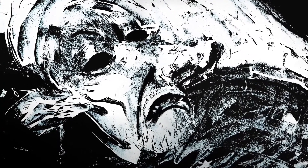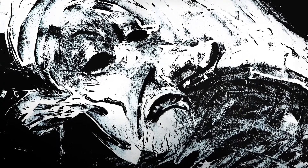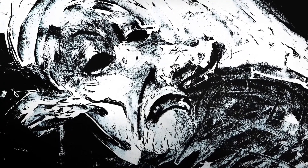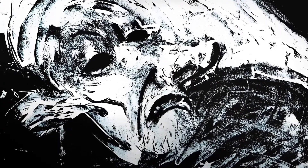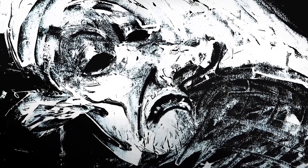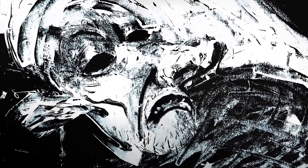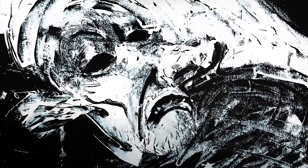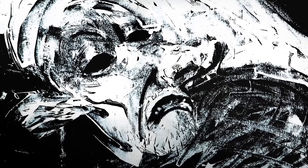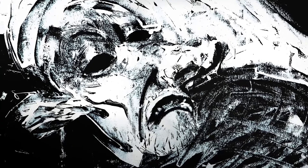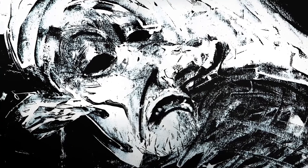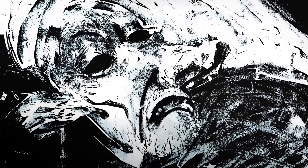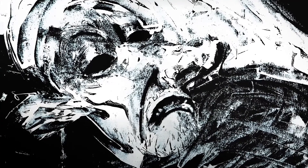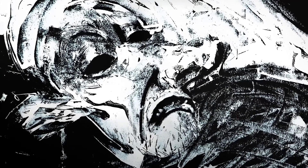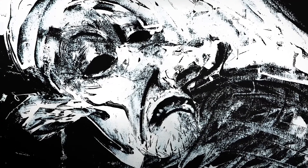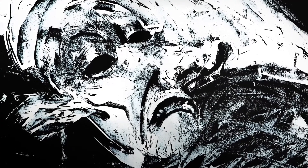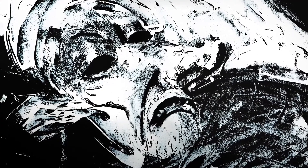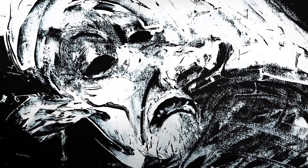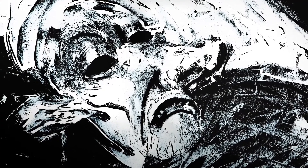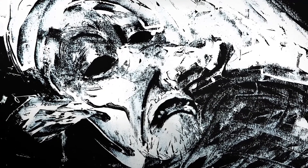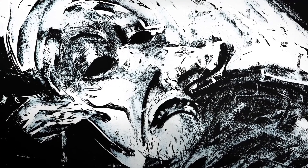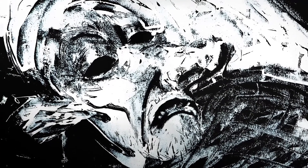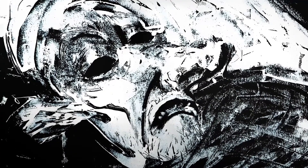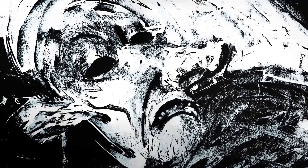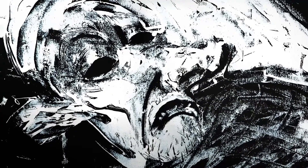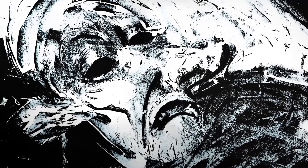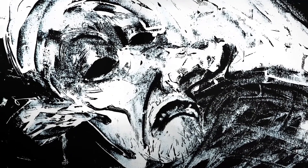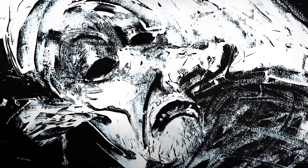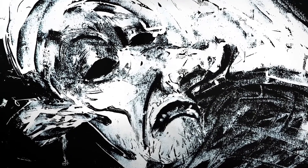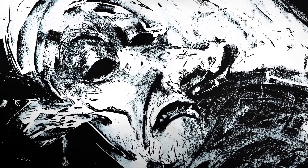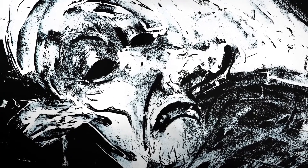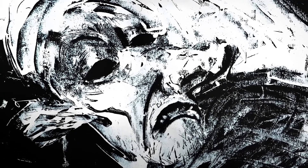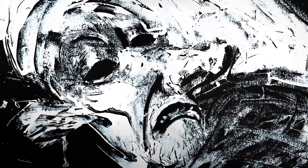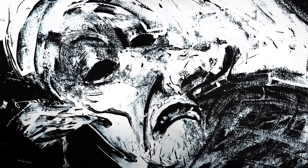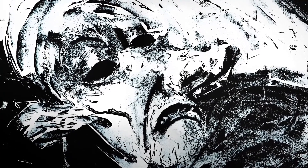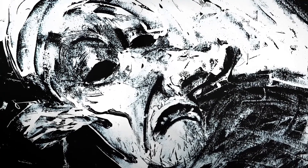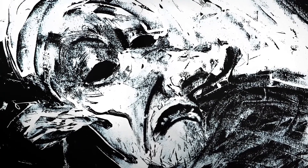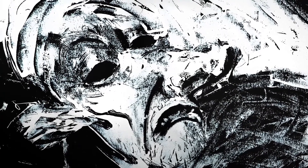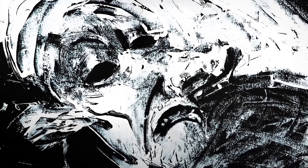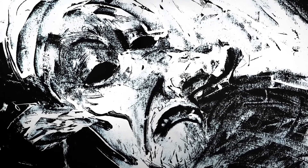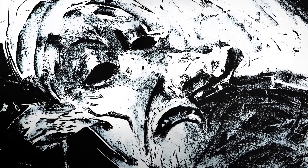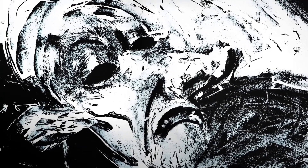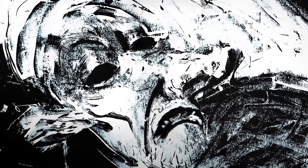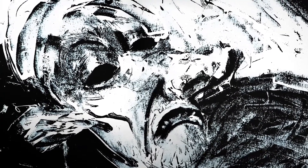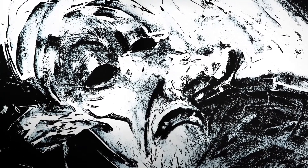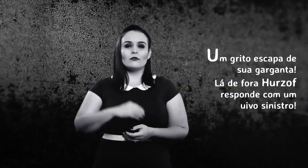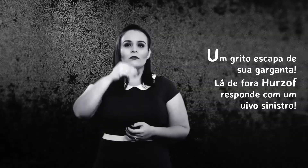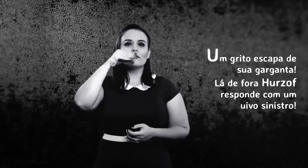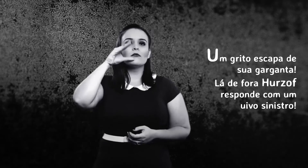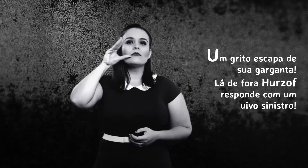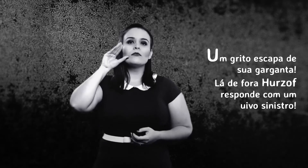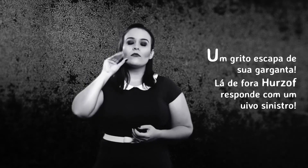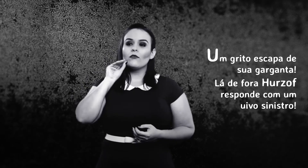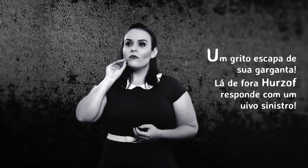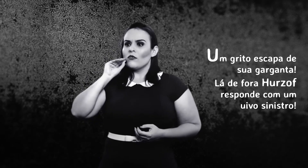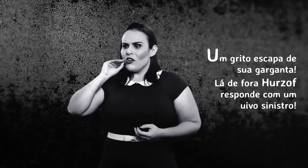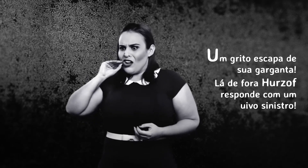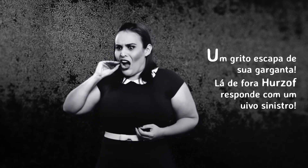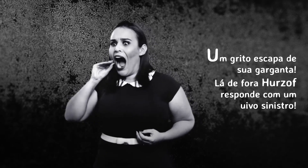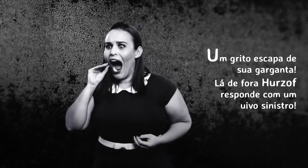fundos estão vazios, negros, e sua boca se contrai em um esgar. Um grito escapa de sua